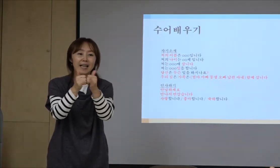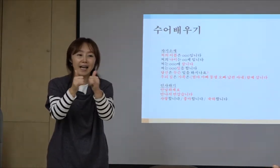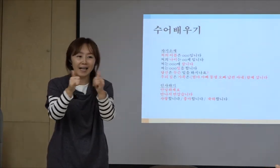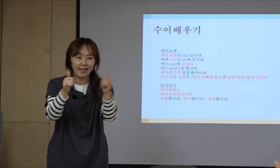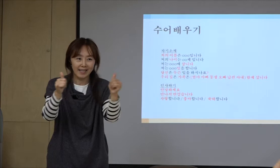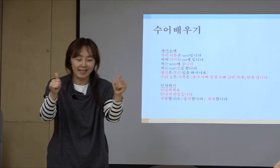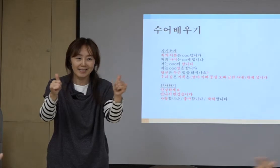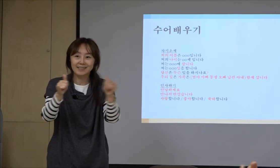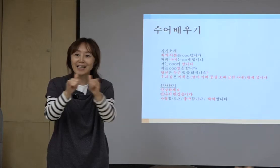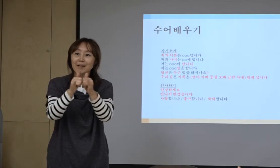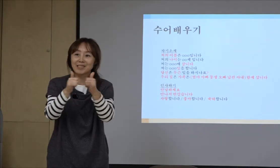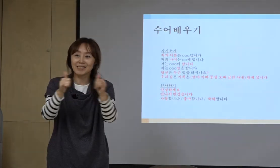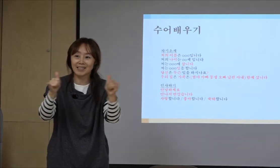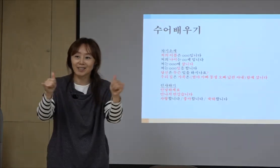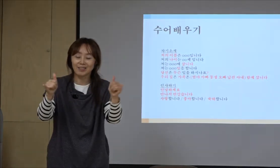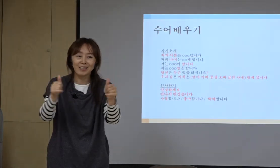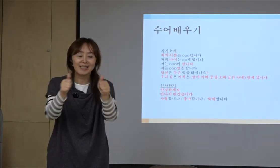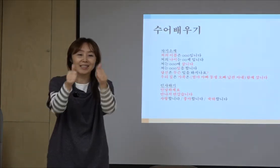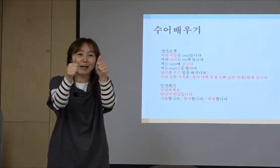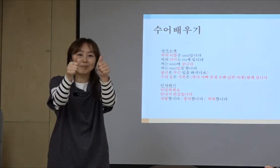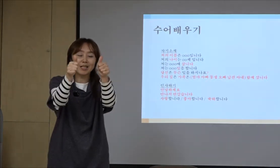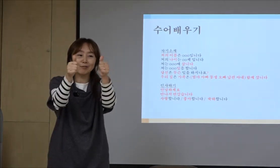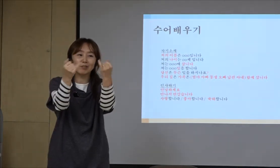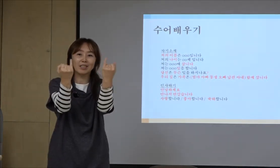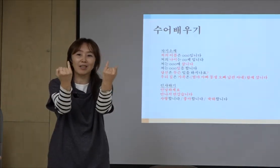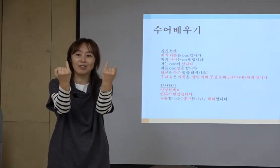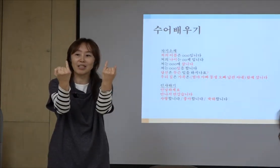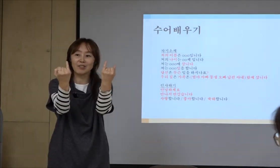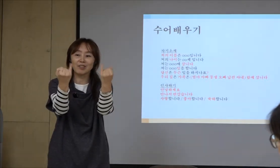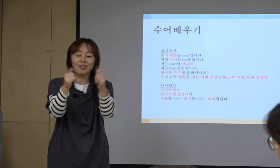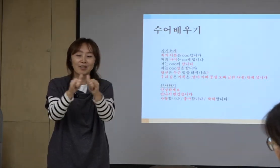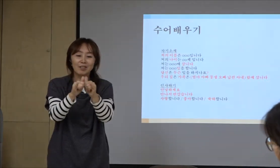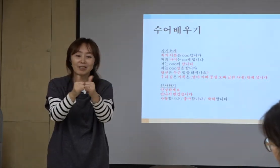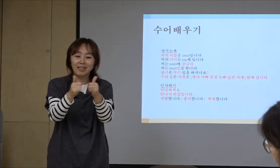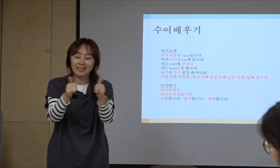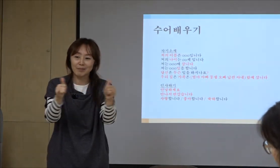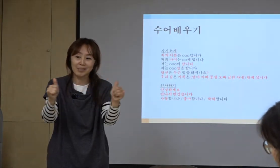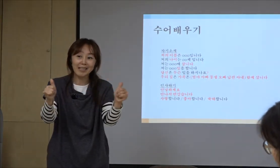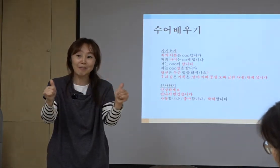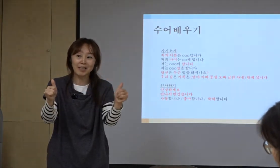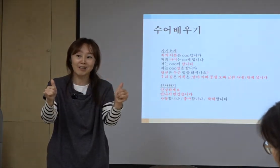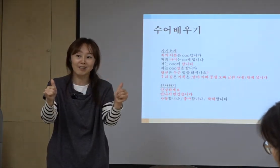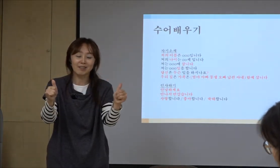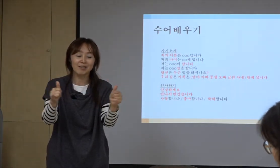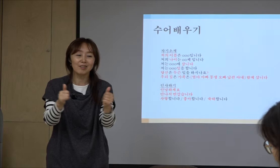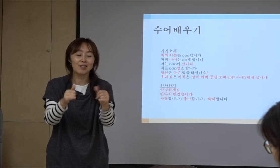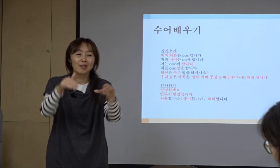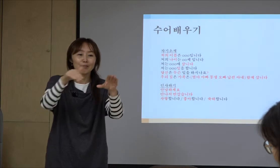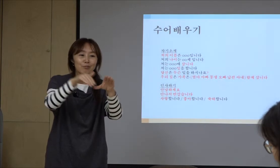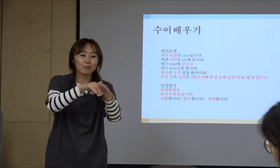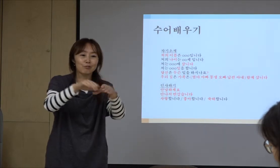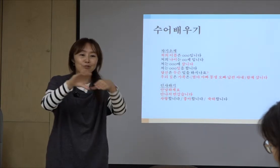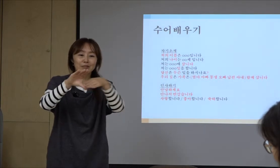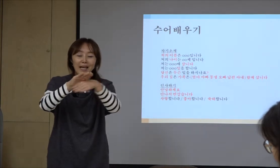해설사. 이게 사람이잖아요. 이게 남자고 이게 여자여서 이렇게 같이 하면 사람이에요. 그래서